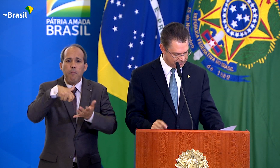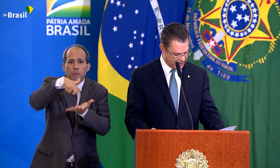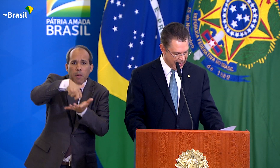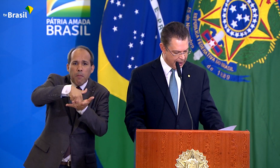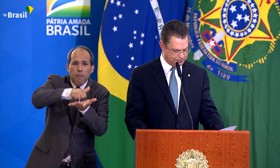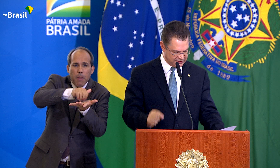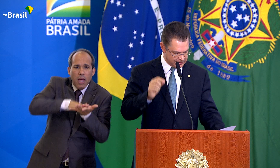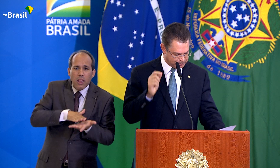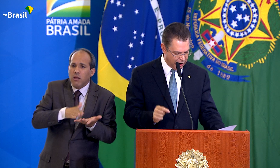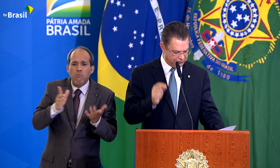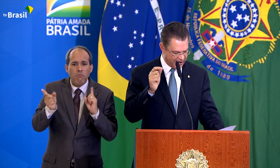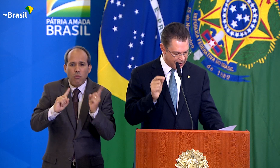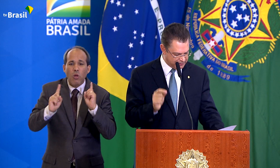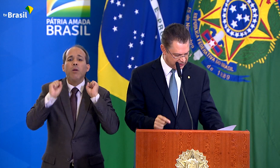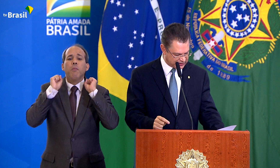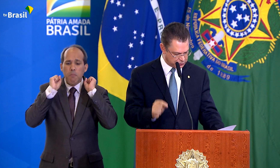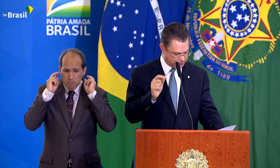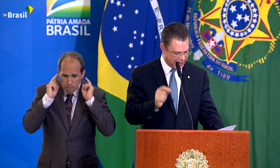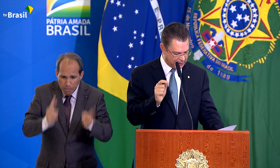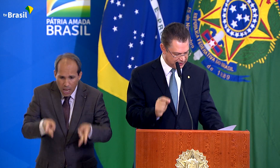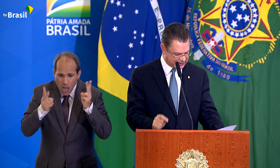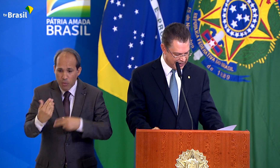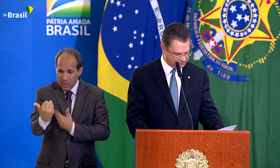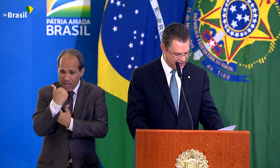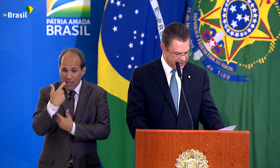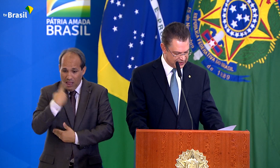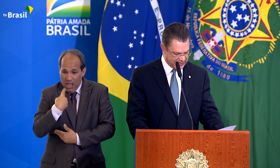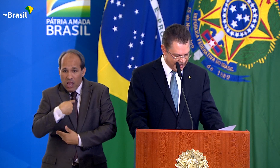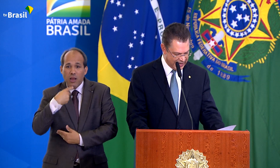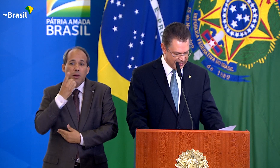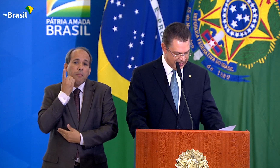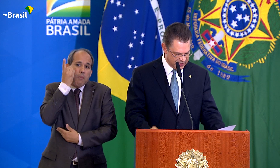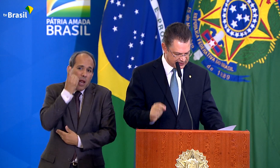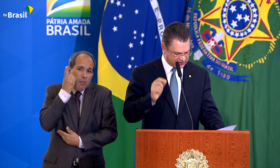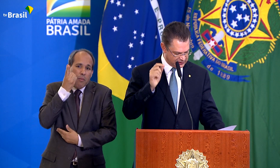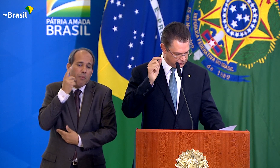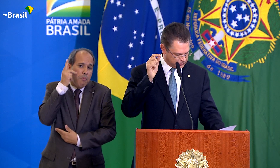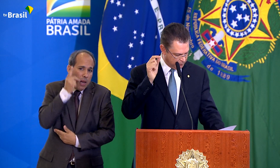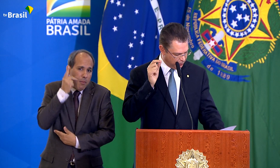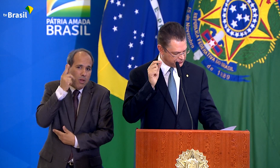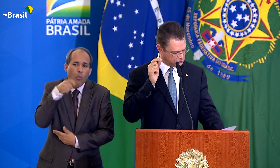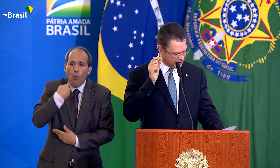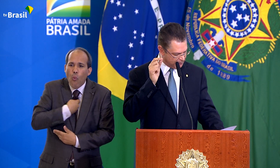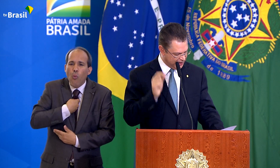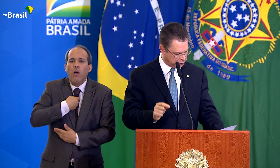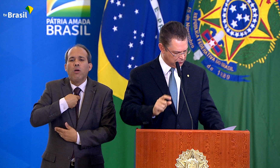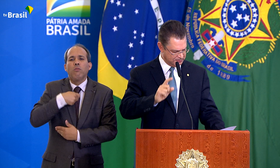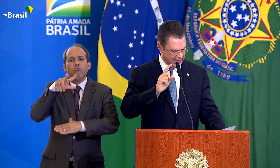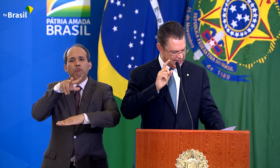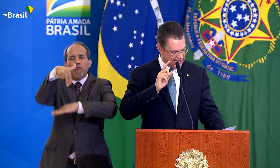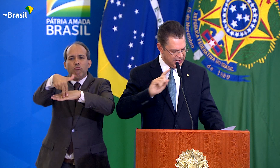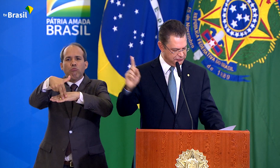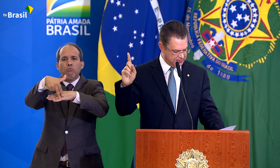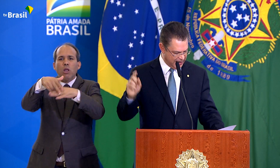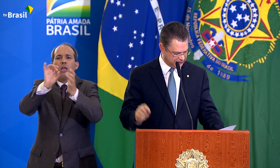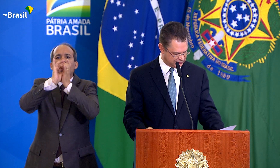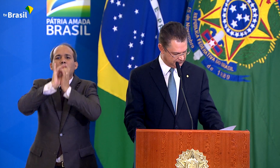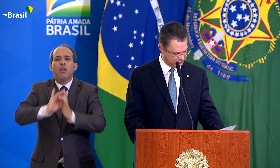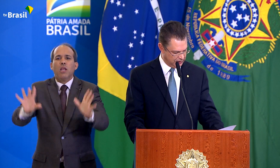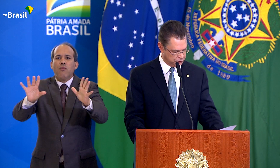resguardar a principal ferramenta do parlamentar que é exercer o seu posicionamento